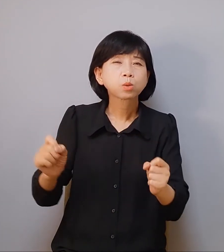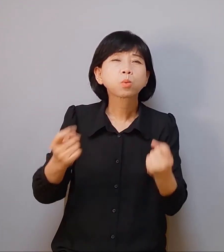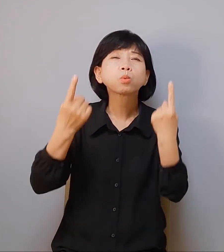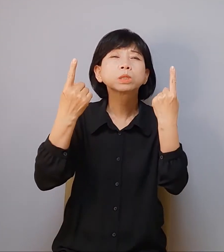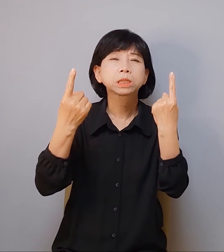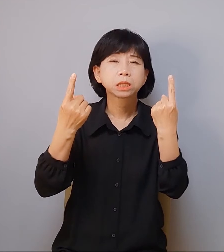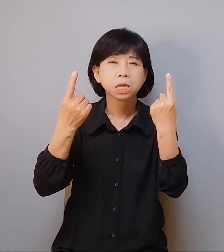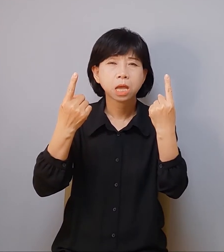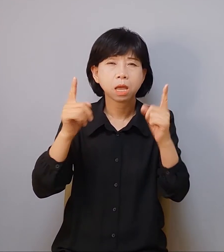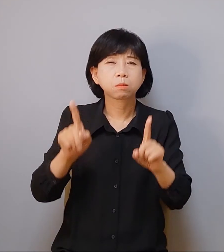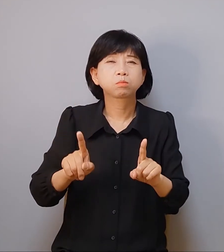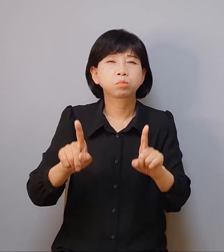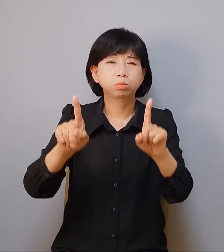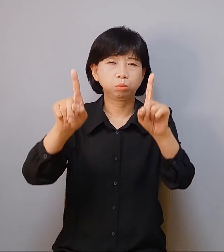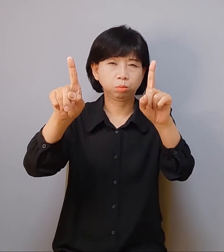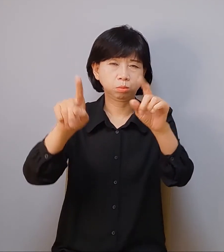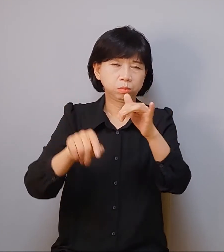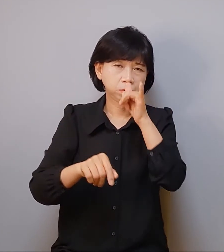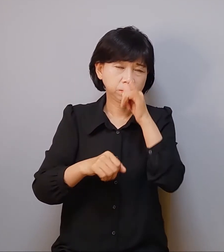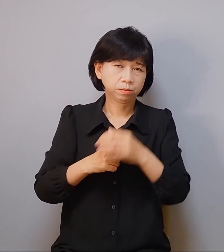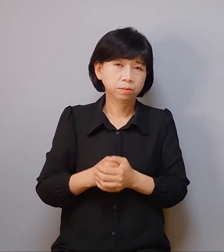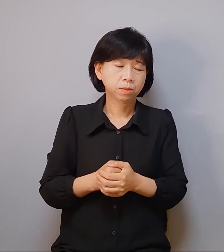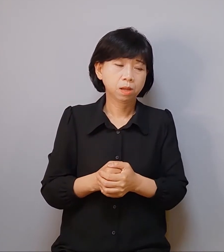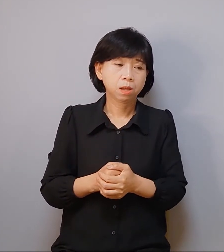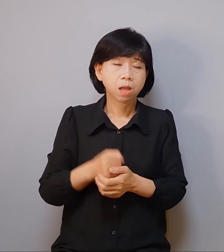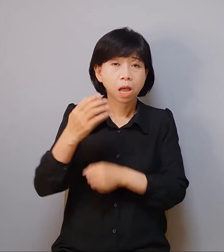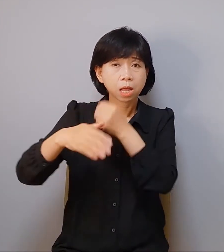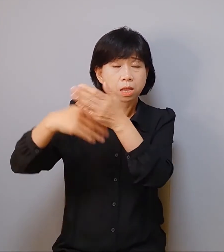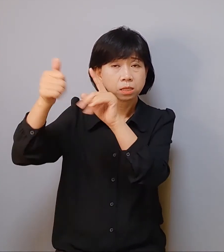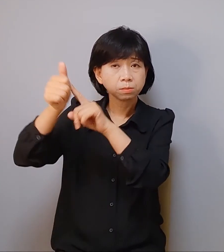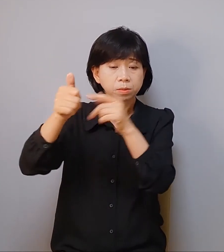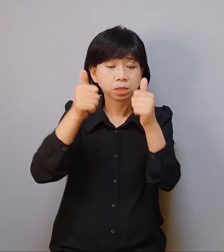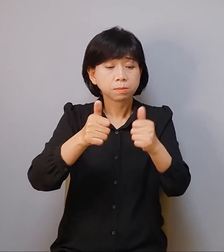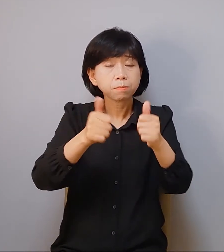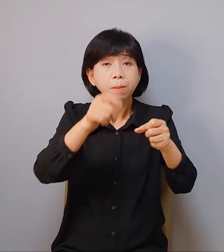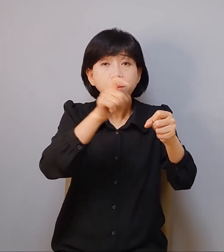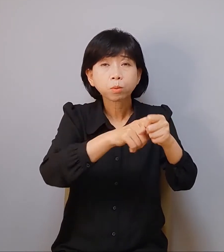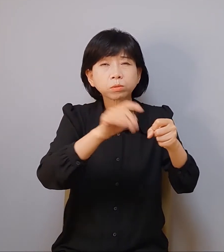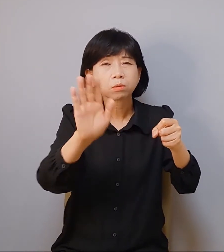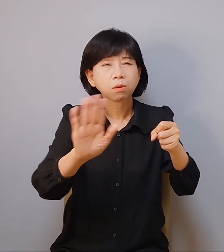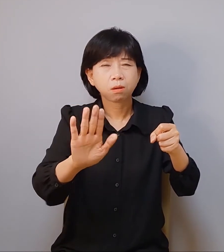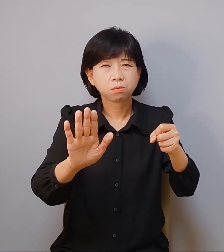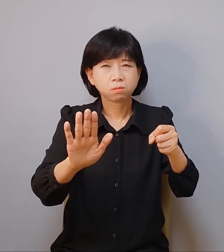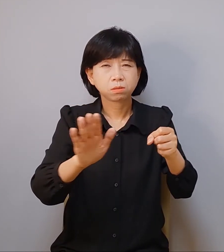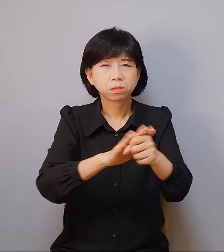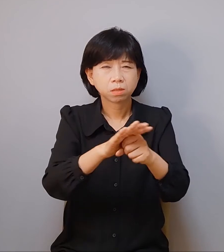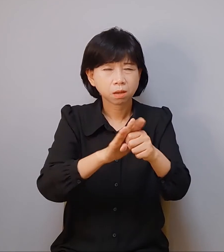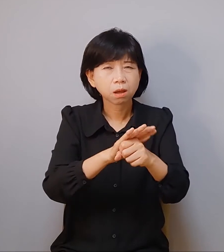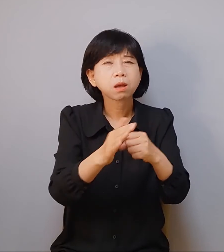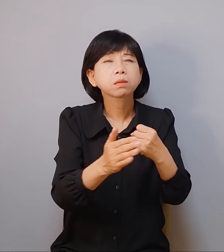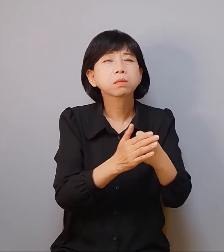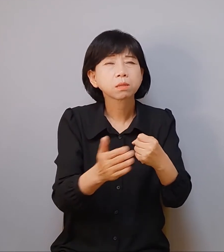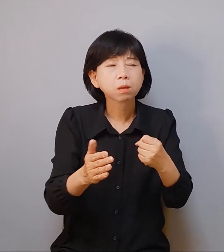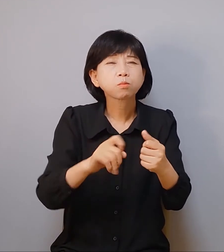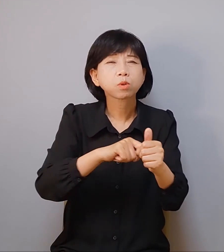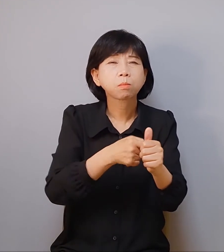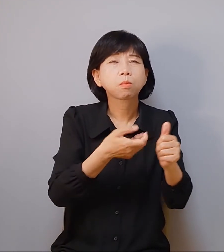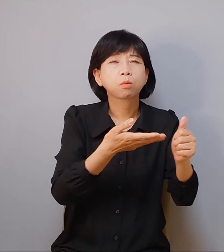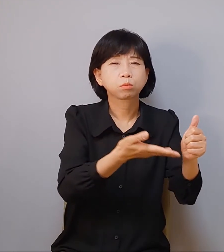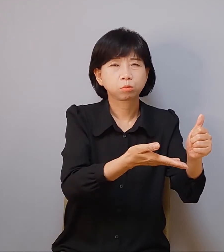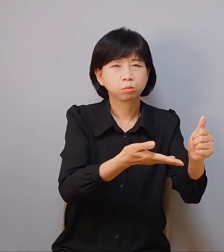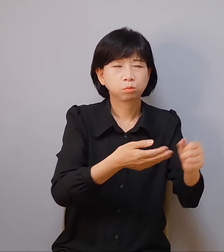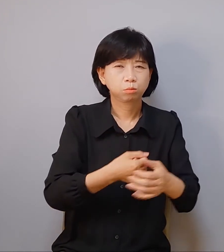공이고 심판이 목적이 아니라는 거죠. 하나님은 어떻게 하려고 하신다? 사랑하시는 거예요. 사랑하시기